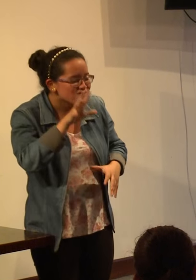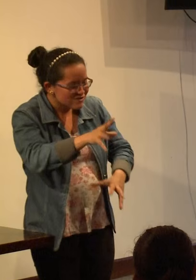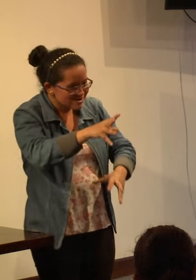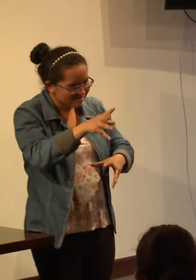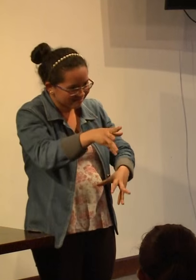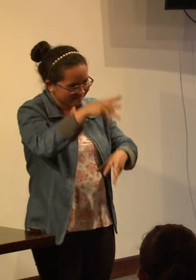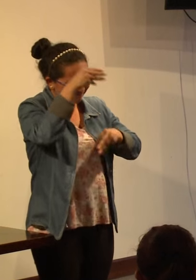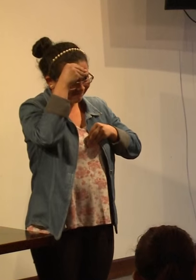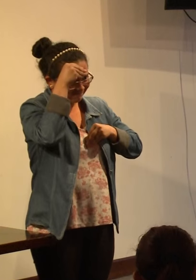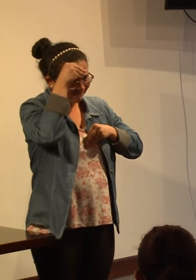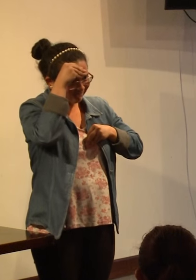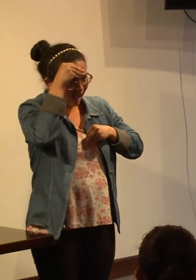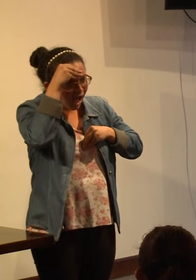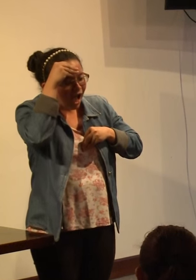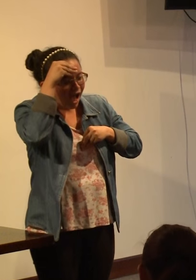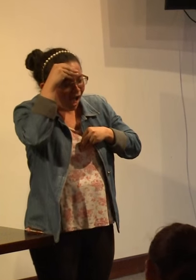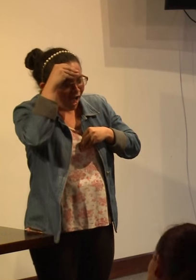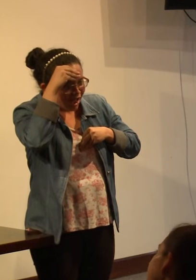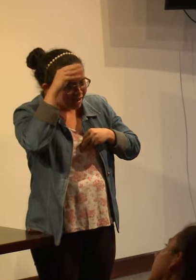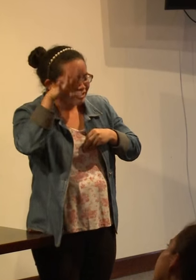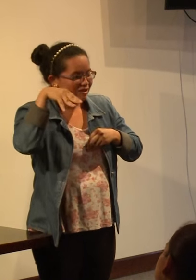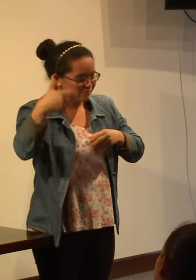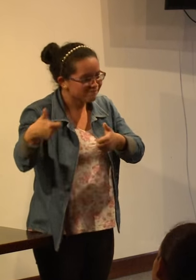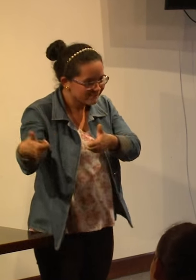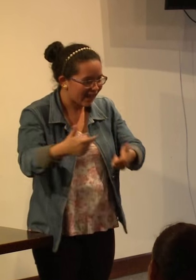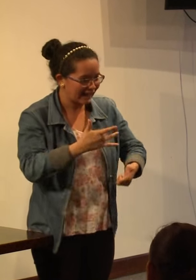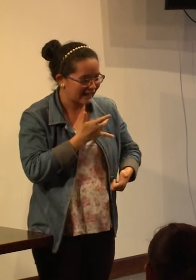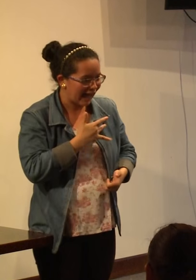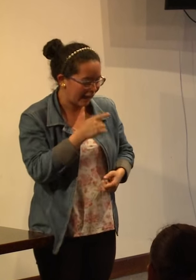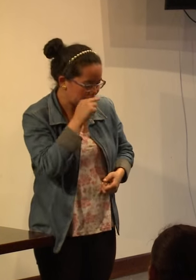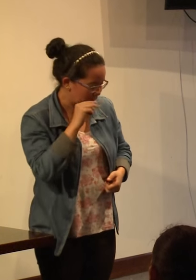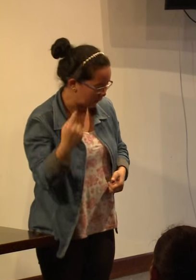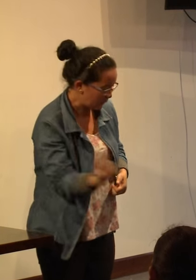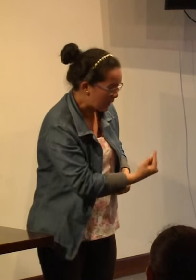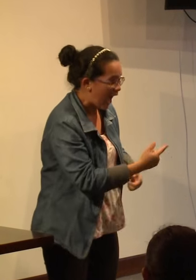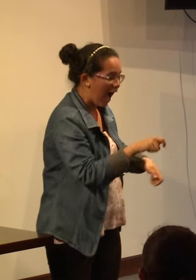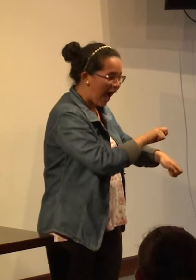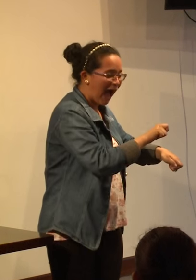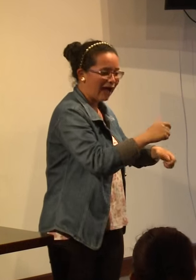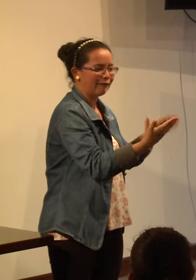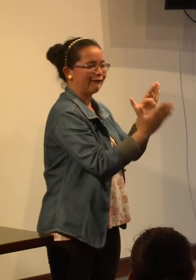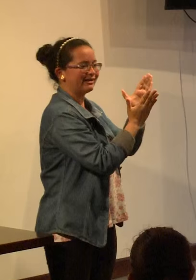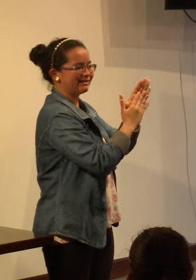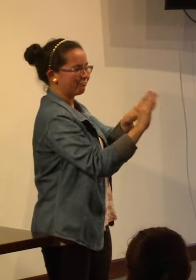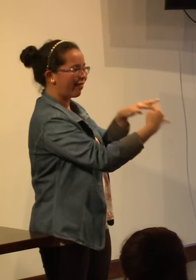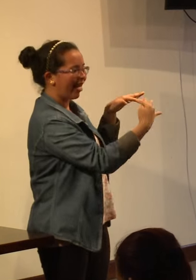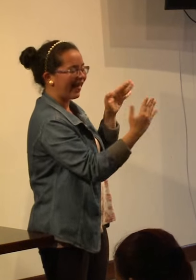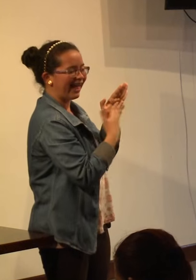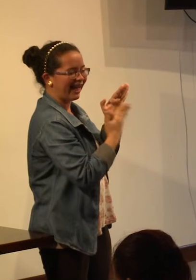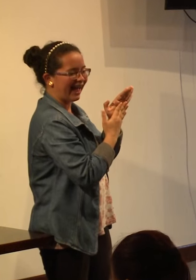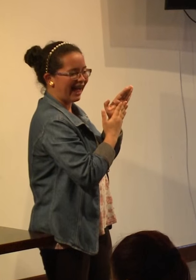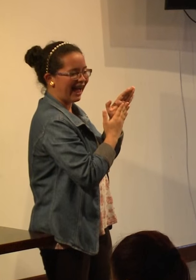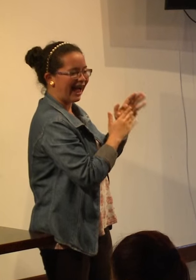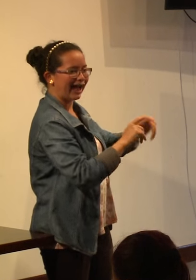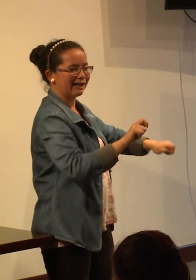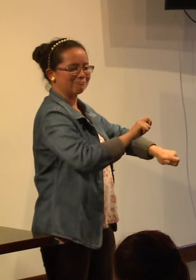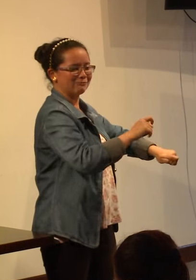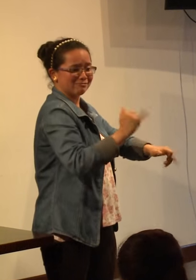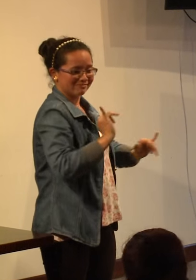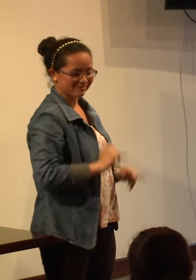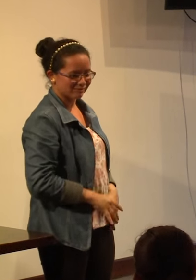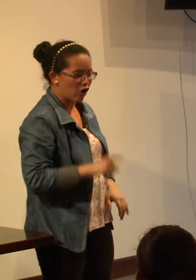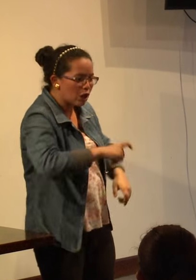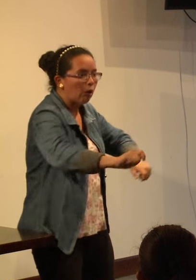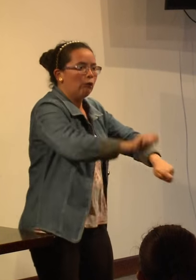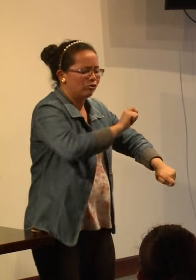fundamental que luego va a necesitar, pero se le garantiza éxito. Entonces el niño sale y ¿qué recibe? Aplausos. Y ese reconocimiento social que se da de una exposición también